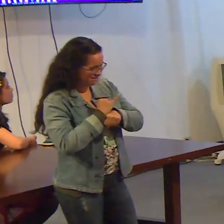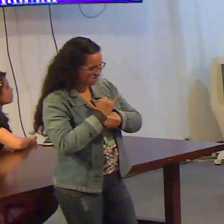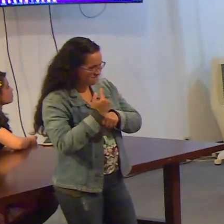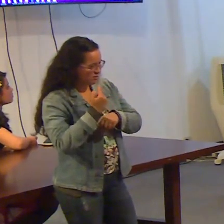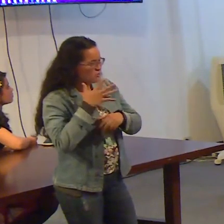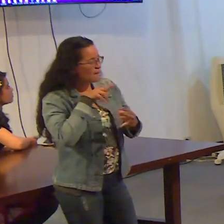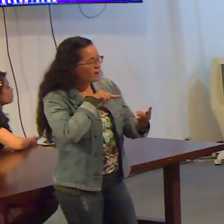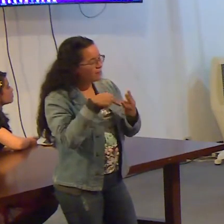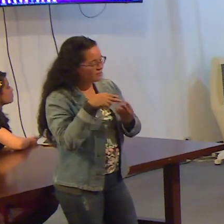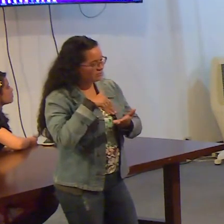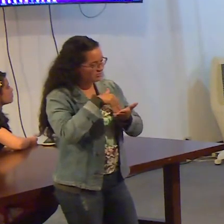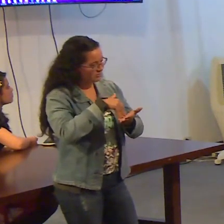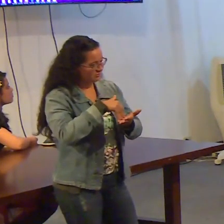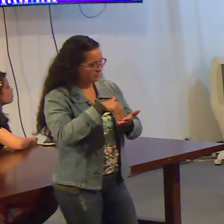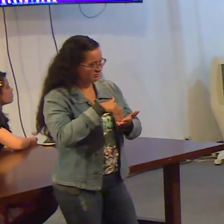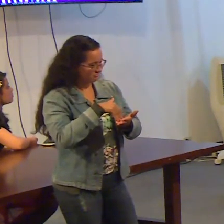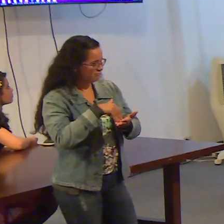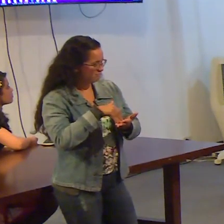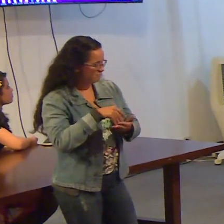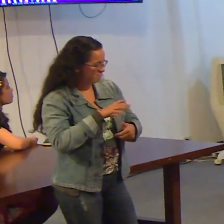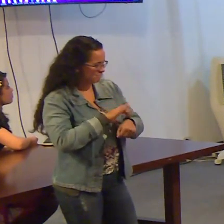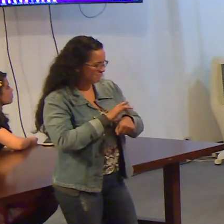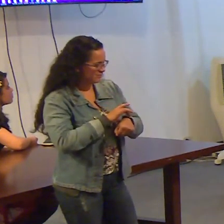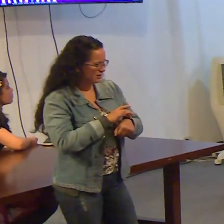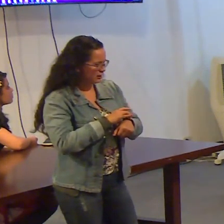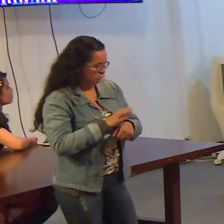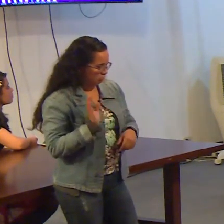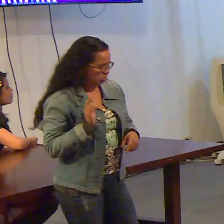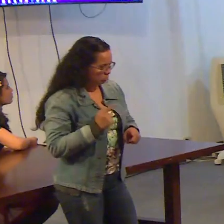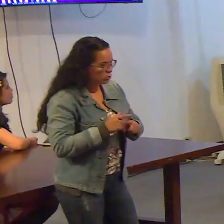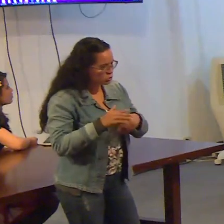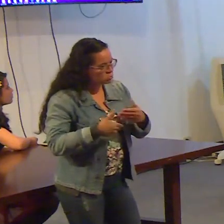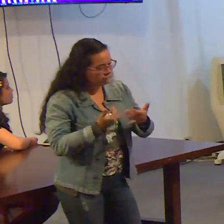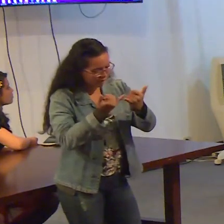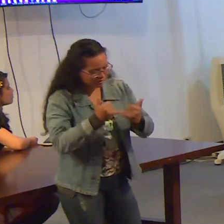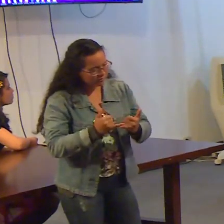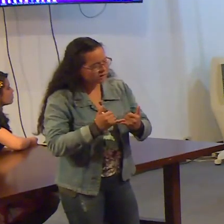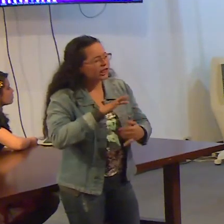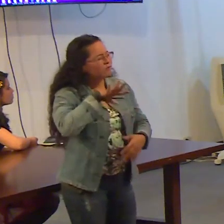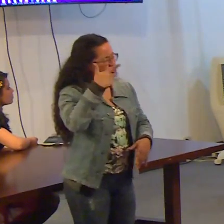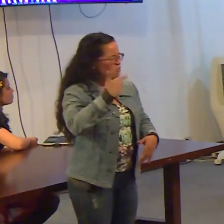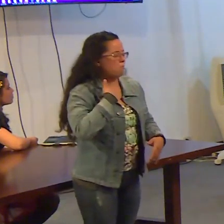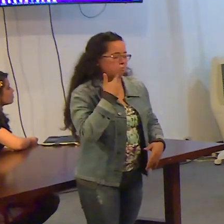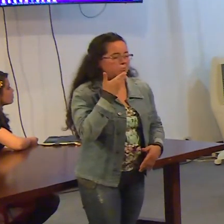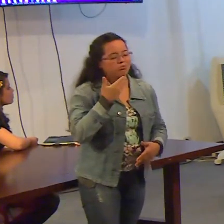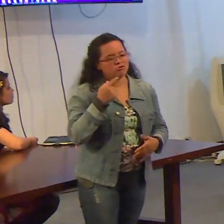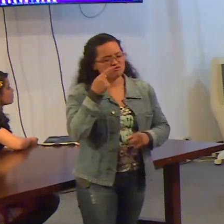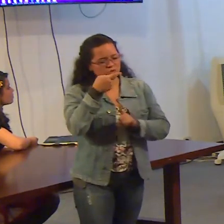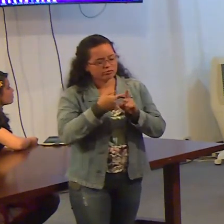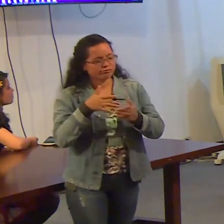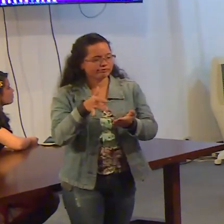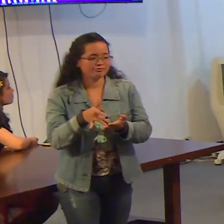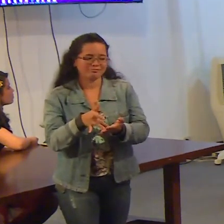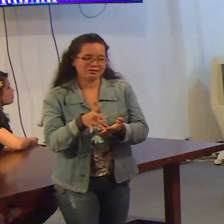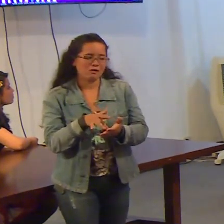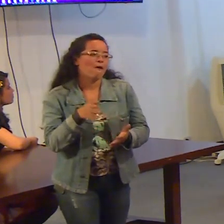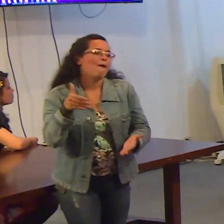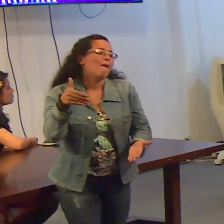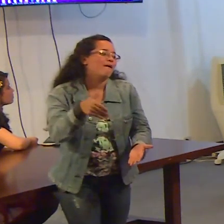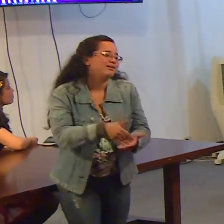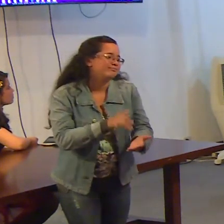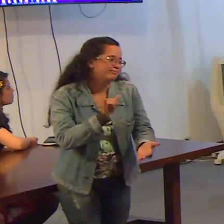chéveres, y cuando volvimos al mes ya no había nada. Pues porque a los profesionales les cuesta ver que lleguen